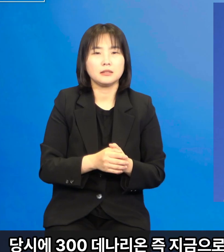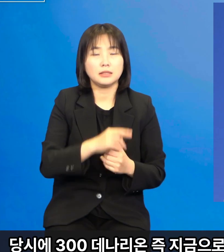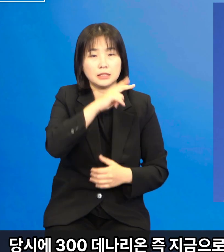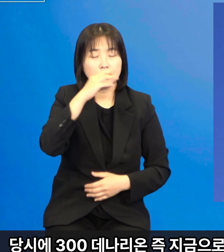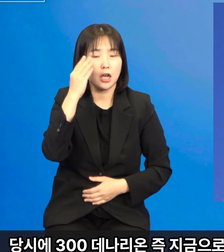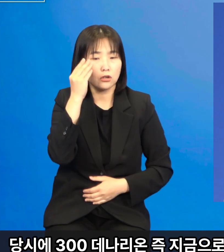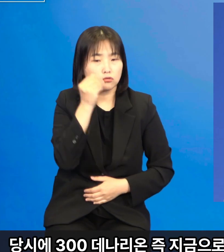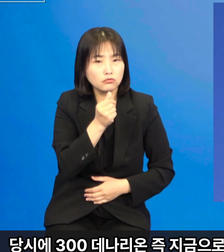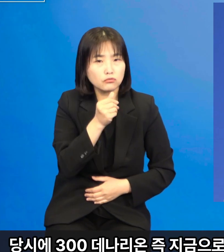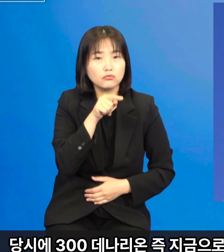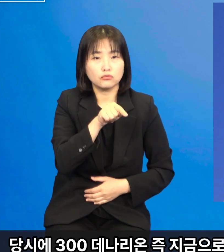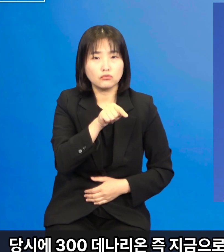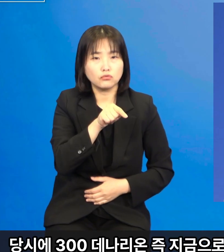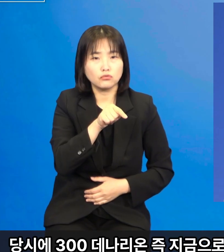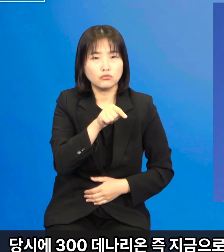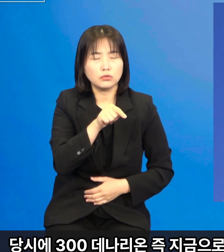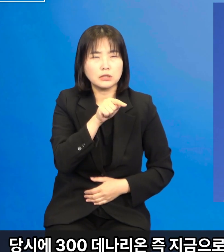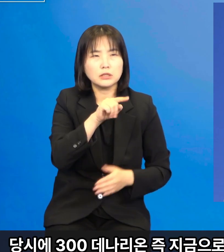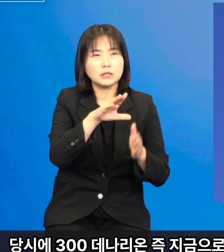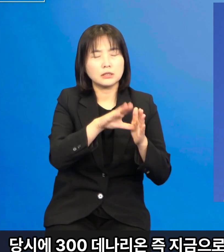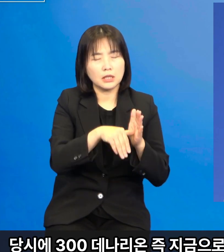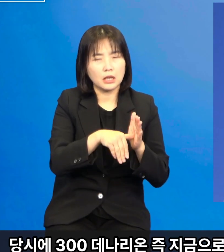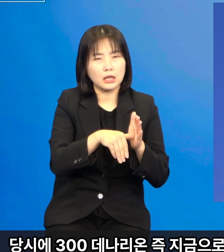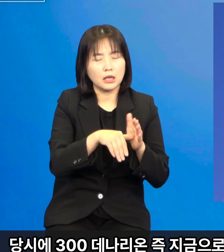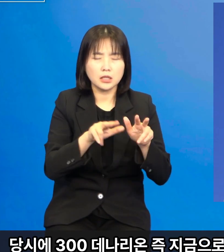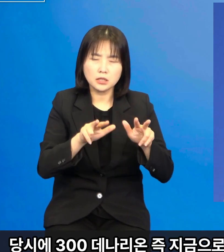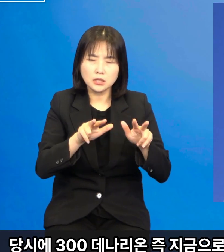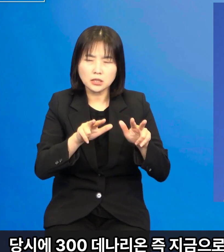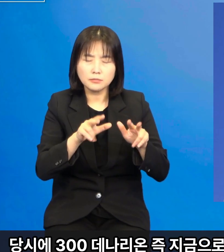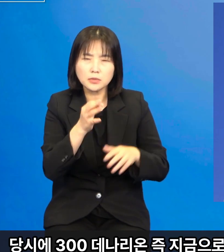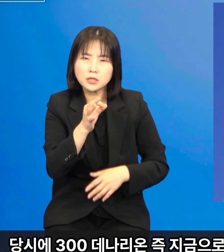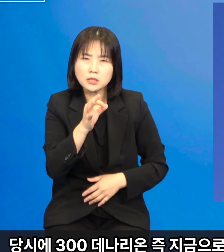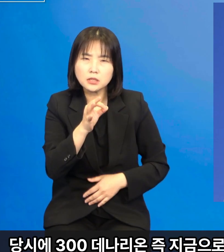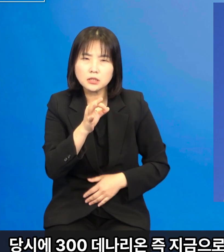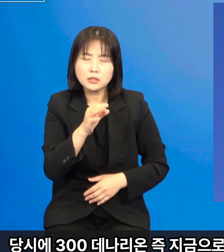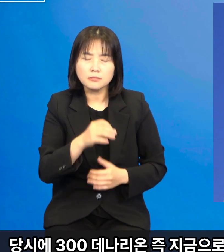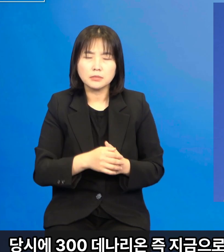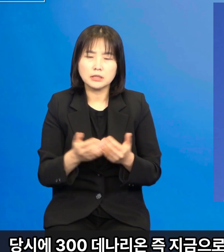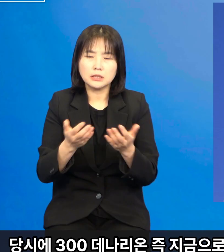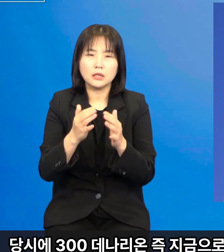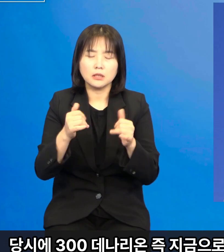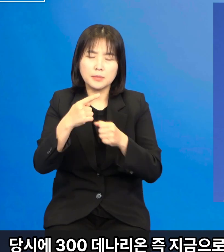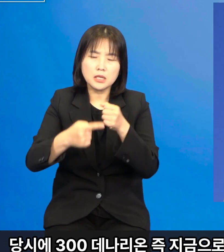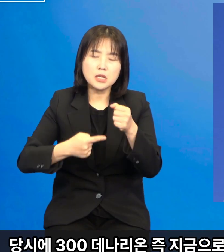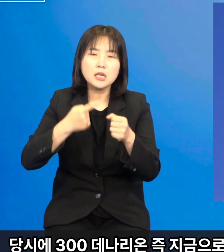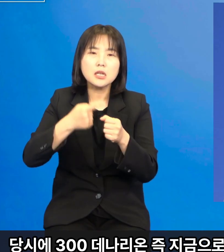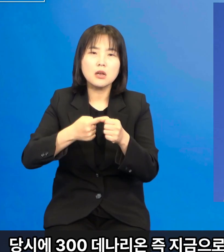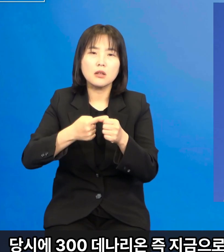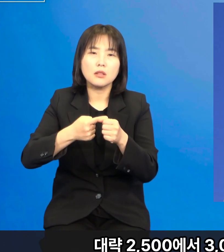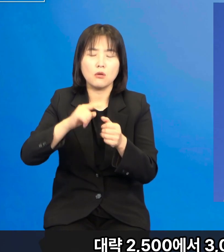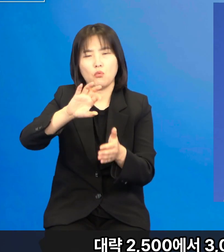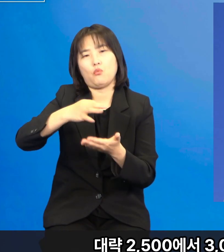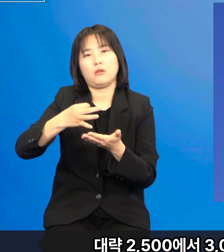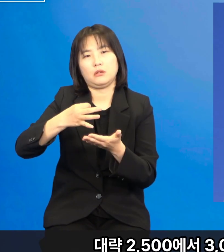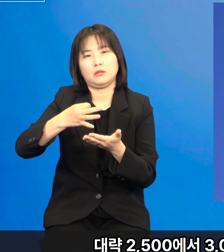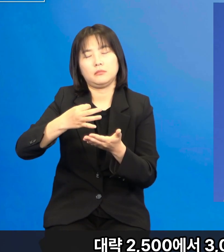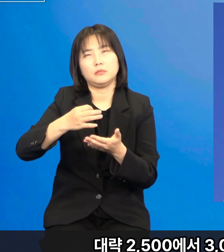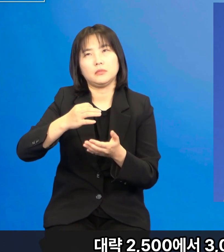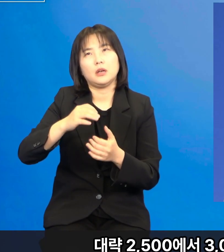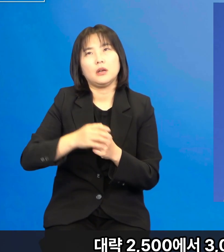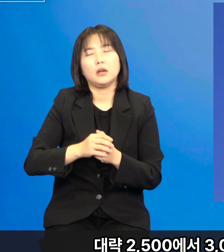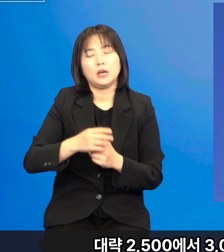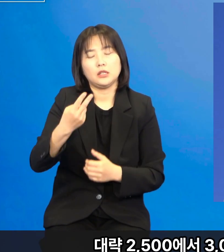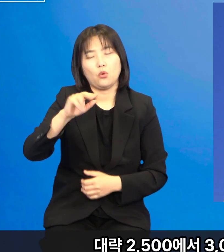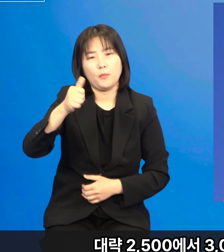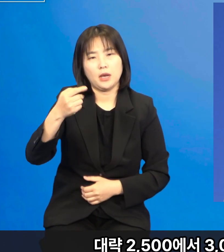하는, 당시에 300데나리온, 즉 지금으로 말하면 노동자 1년치 노동값입니다. 대략 2,500에서